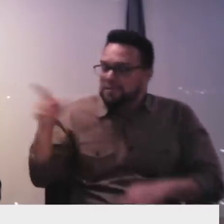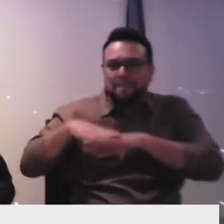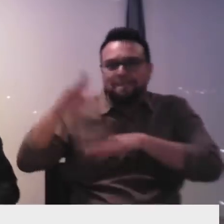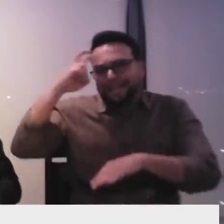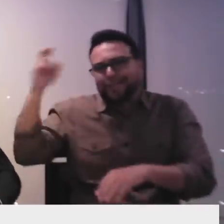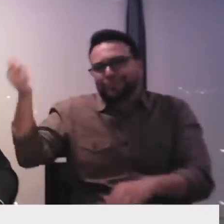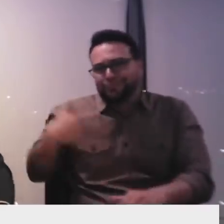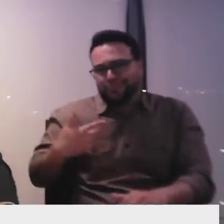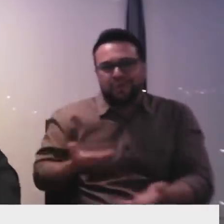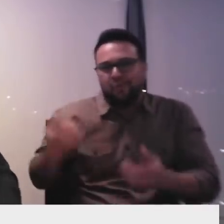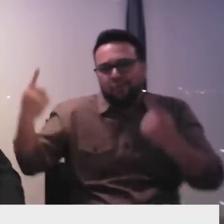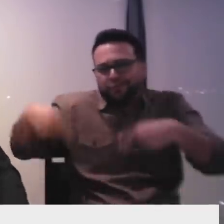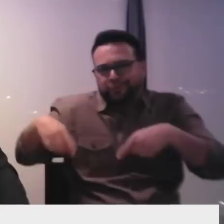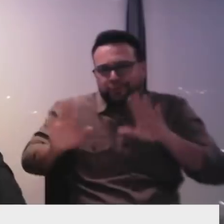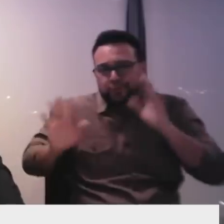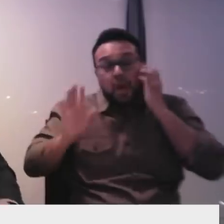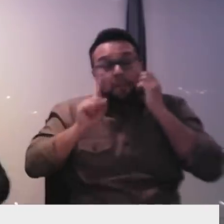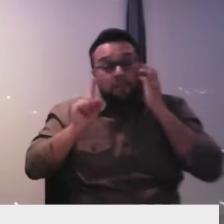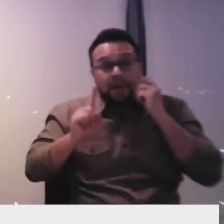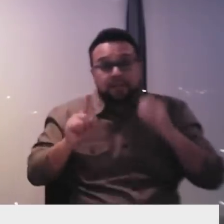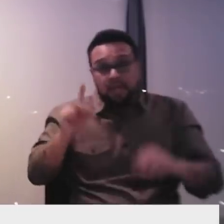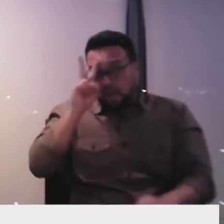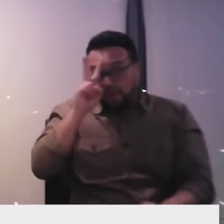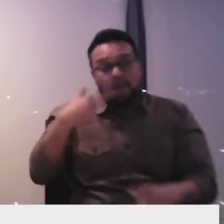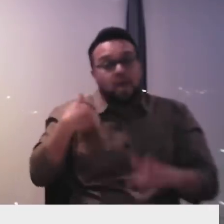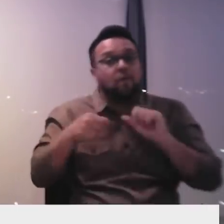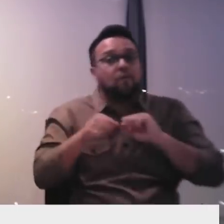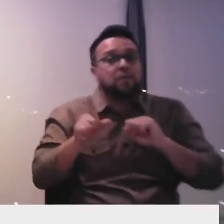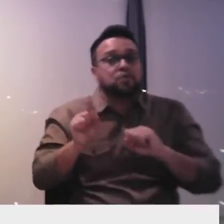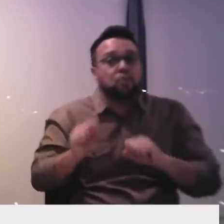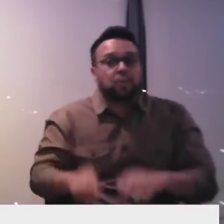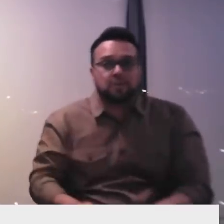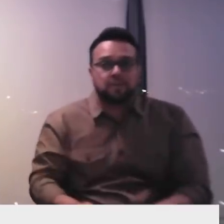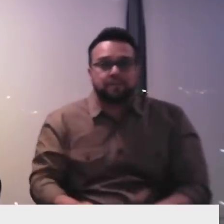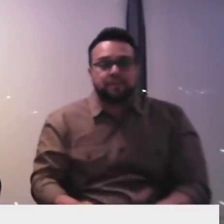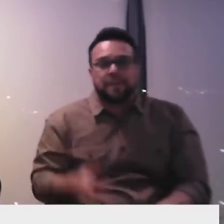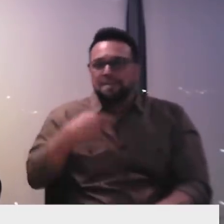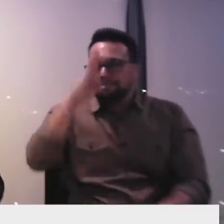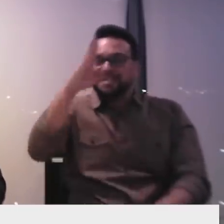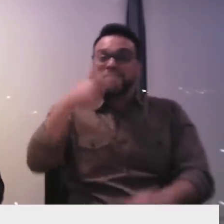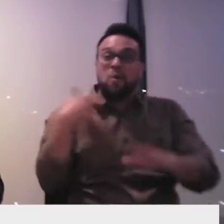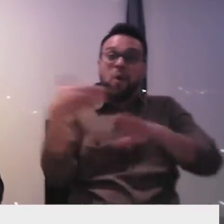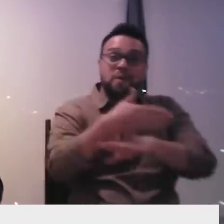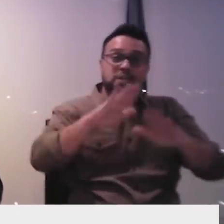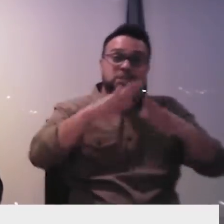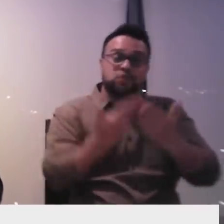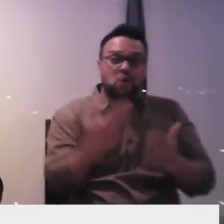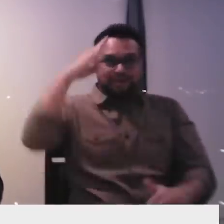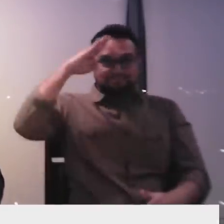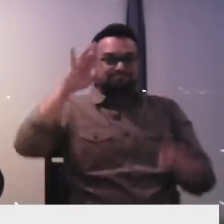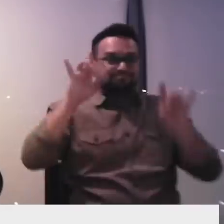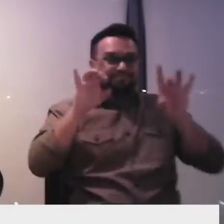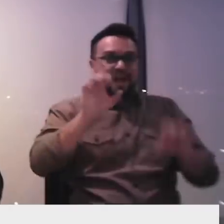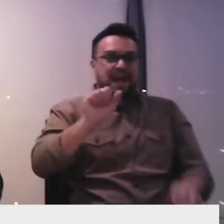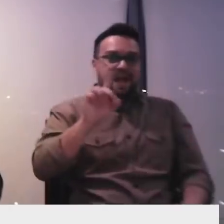que eu, não vou nem discutir contigo isso aí, mas eu lembro que o que que eu fazia, né, em especial quando entrei na escola preparatória de cadete do Exército.